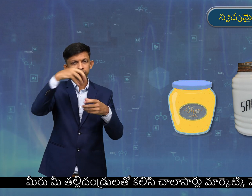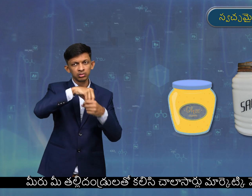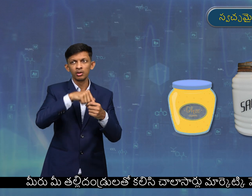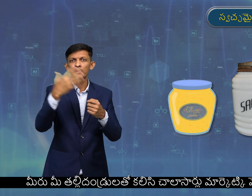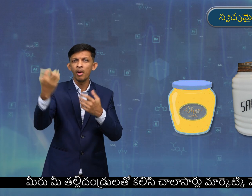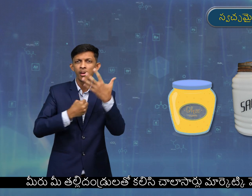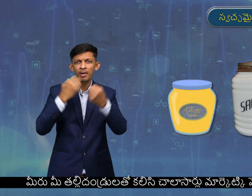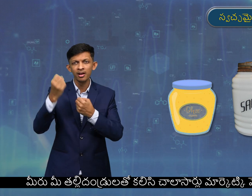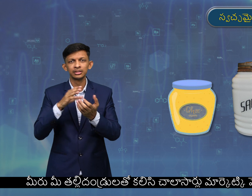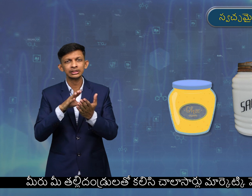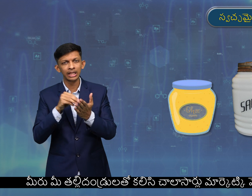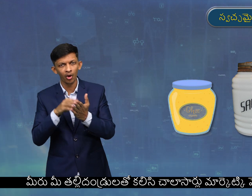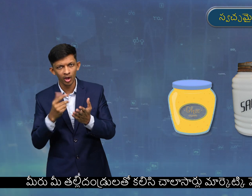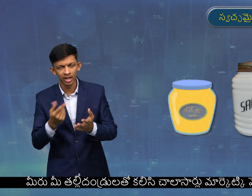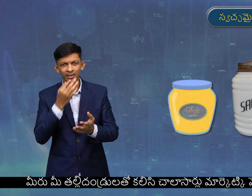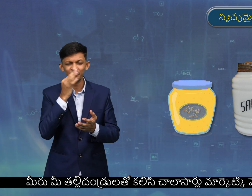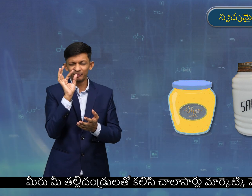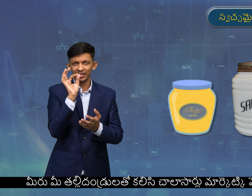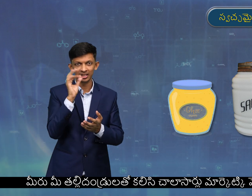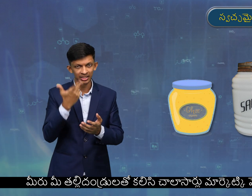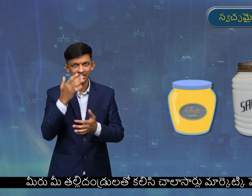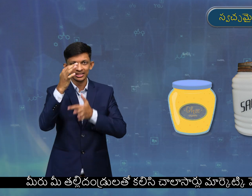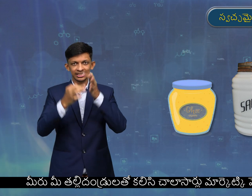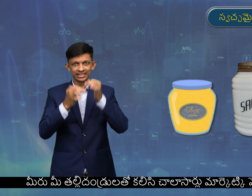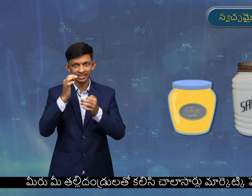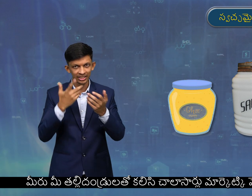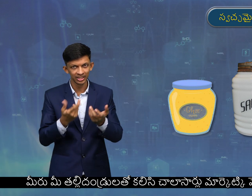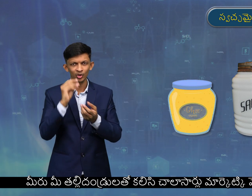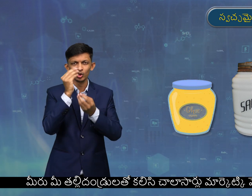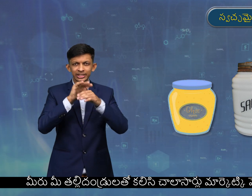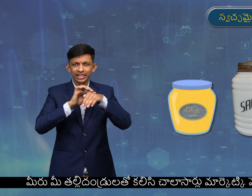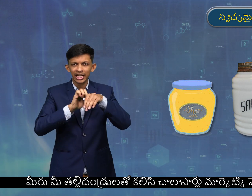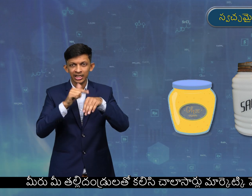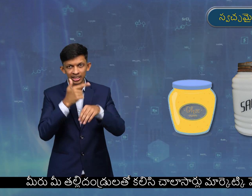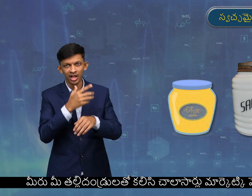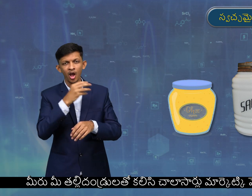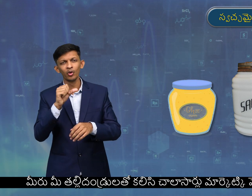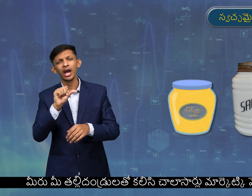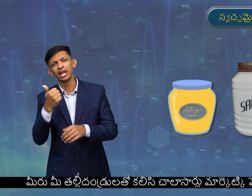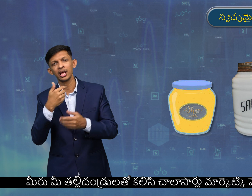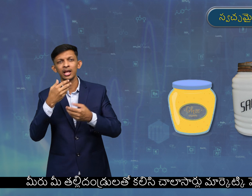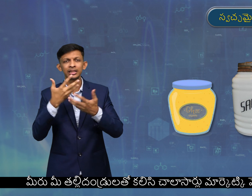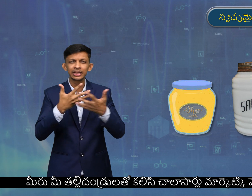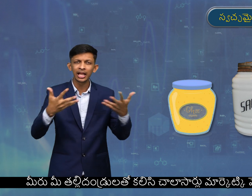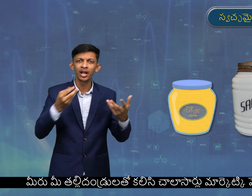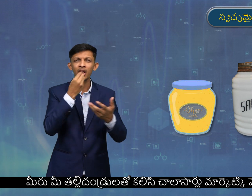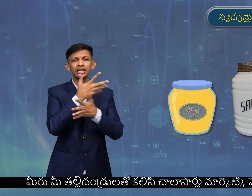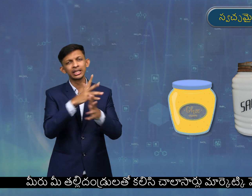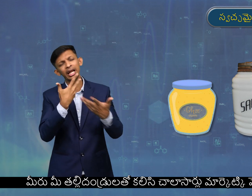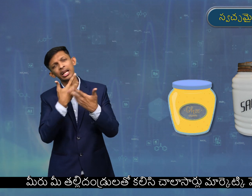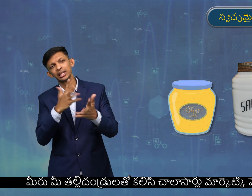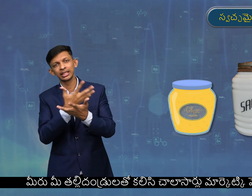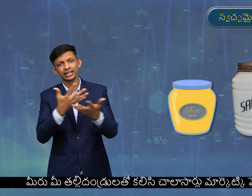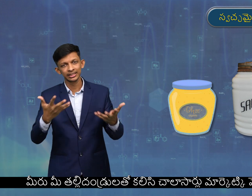మీరు మీ తల్లిదండ్రులతో కలిసి చాలాసార్లు మార్కెట్కి వెళ్ళి ఉండవచ్చు.